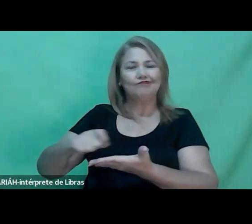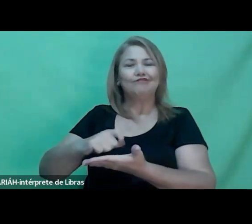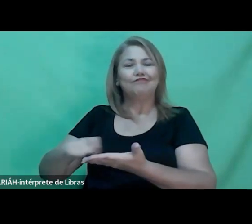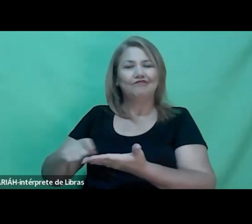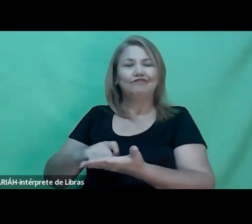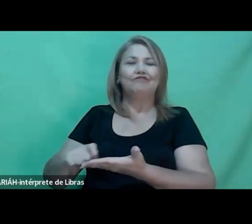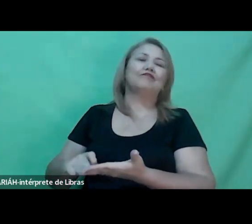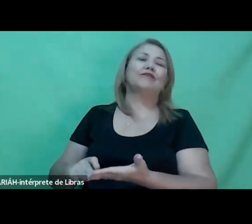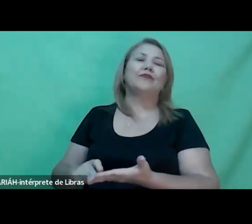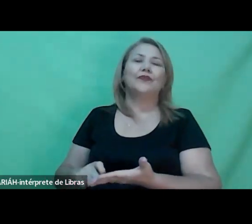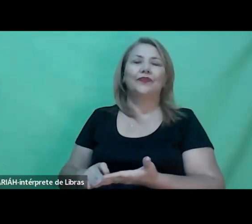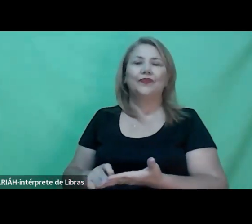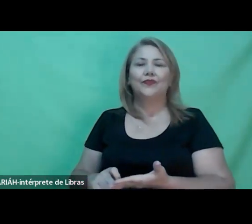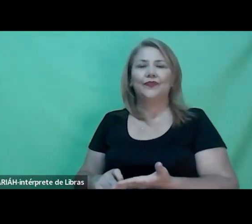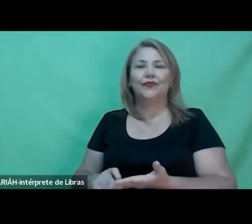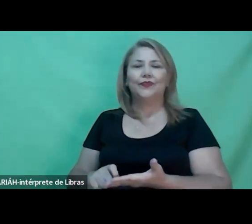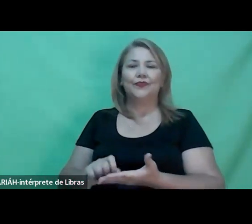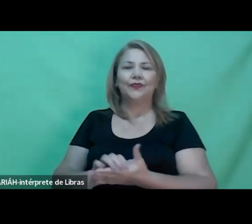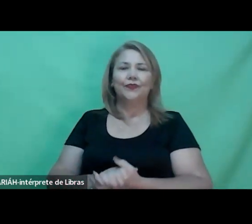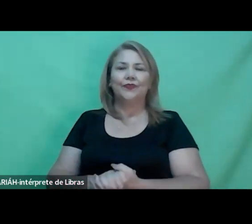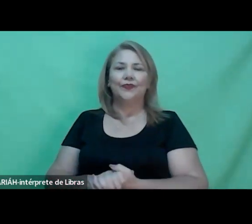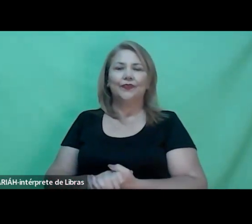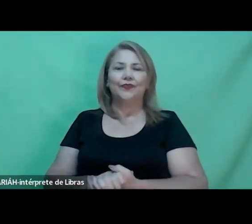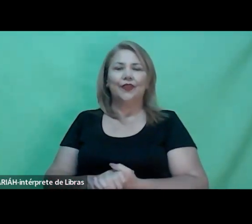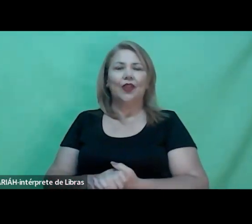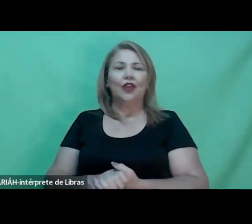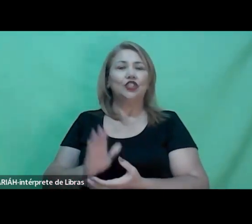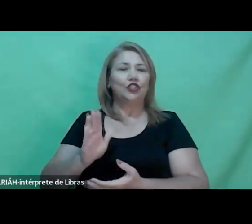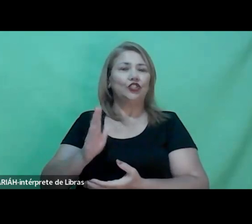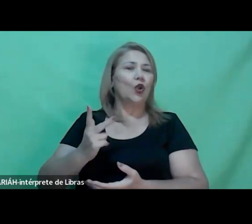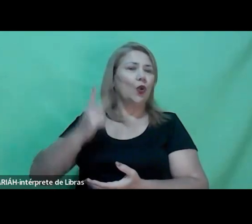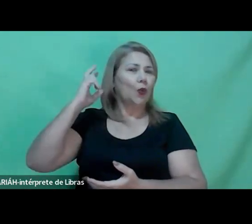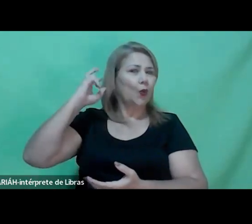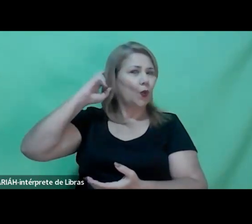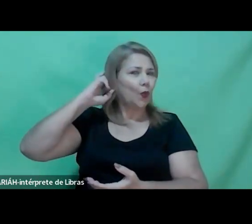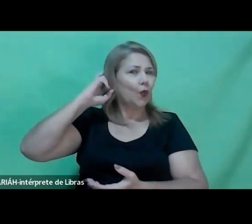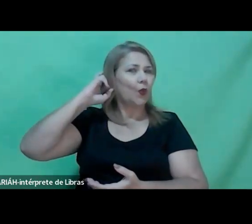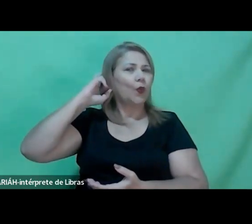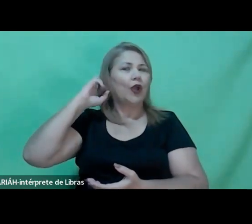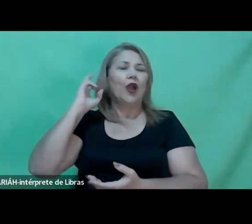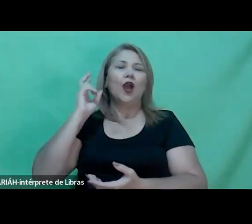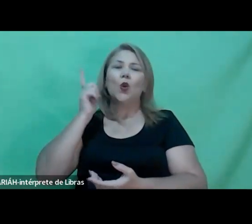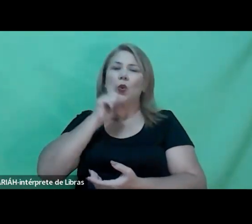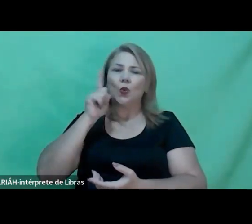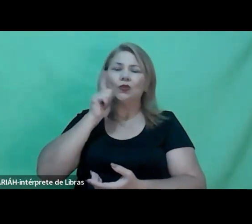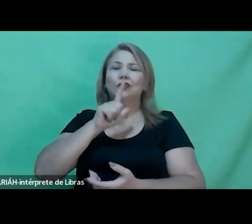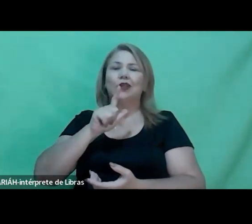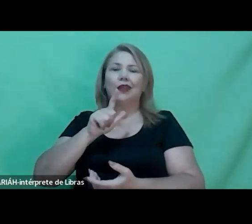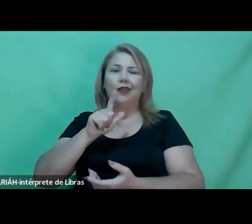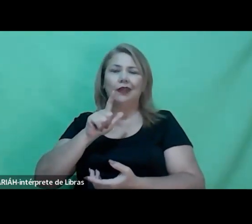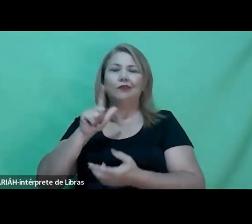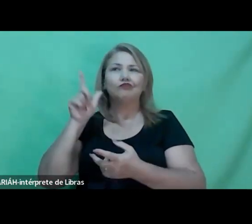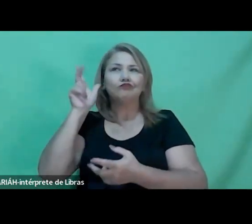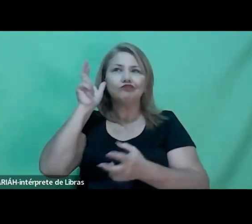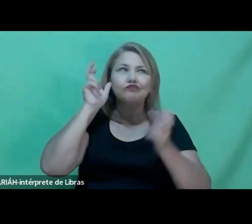Hace poco hicieron una cirugía para ponerle un implante coclear y alcanza a percibir ya algunos